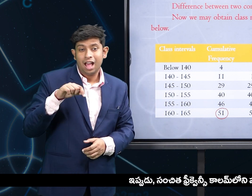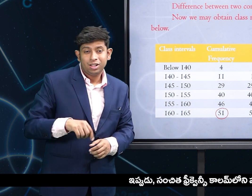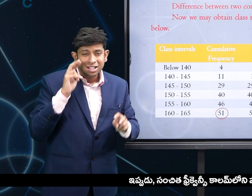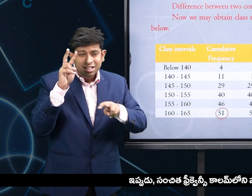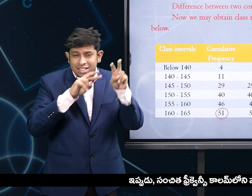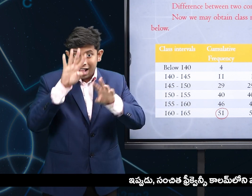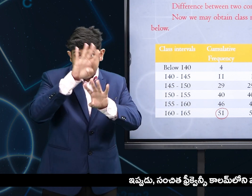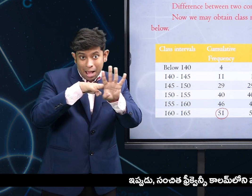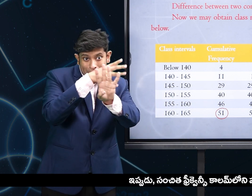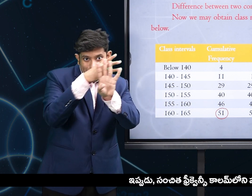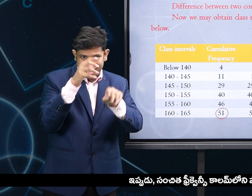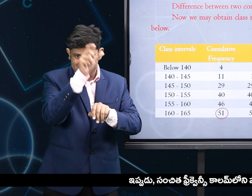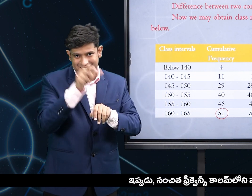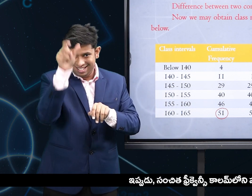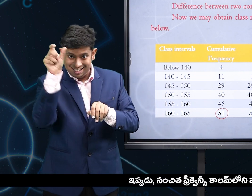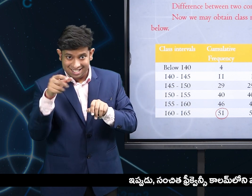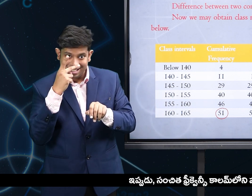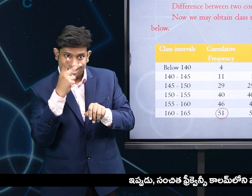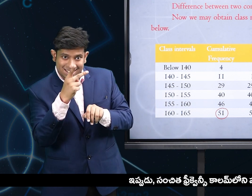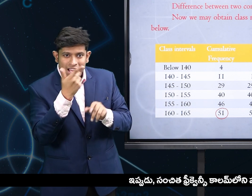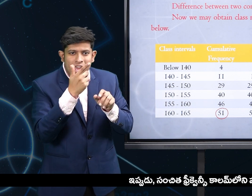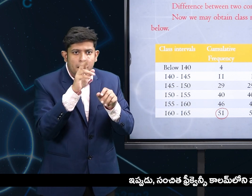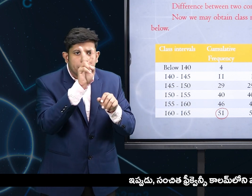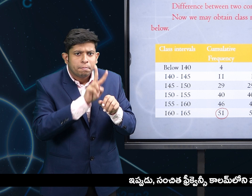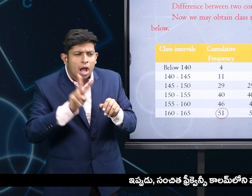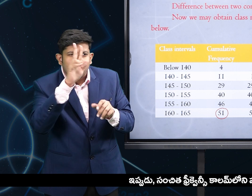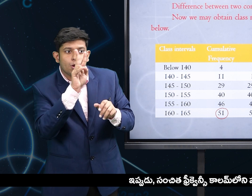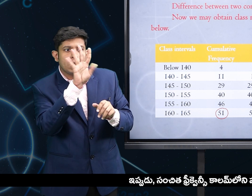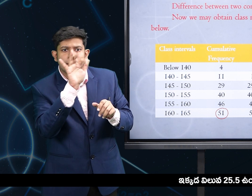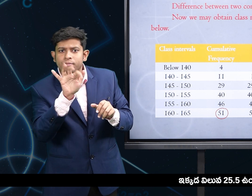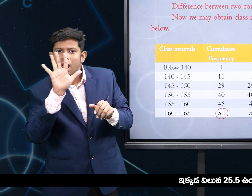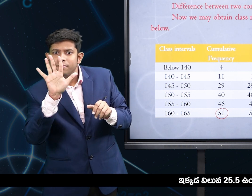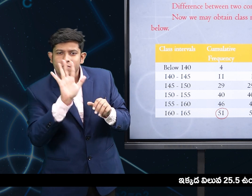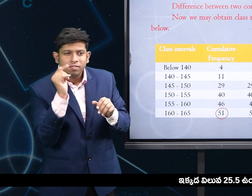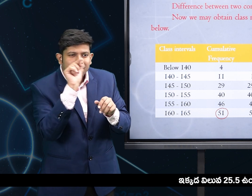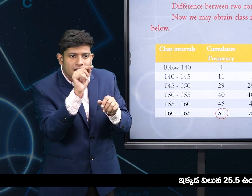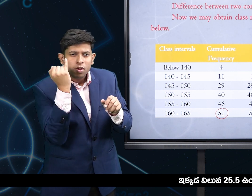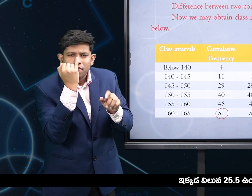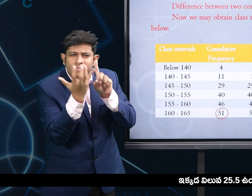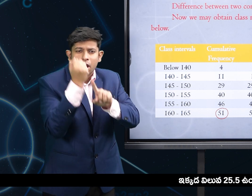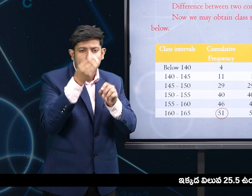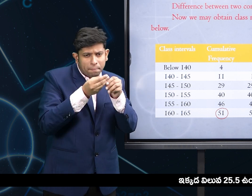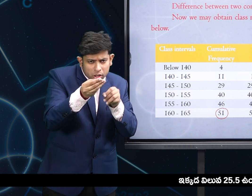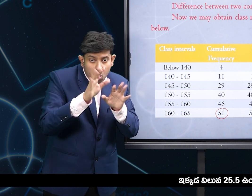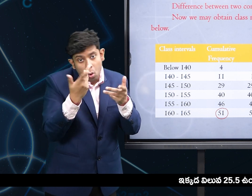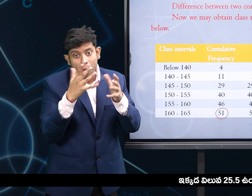ఇప్పుడు సంచిత ఫ్రీక్వెన్సీ కాలంలో పట్టికను గమనించండి. ఇక్కడ విలువ